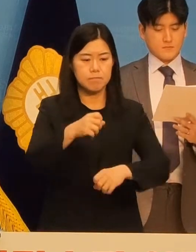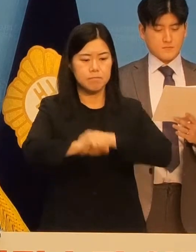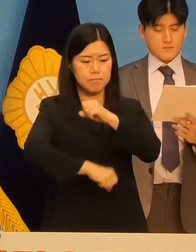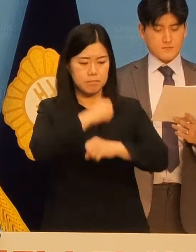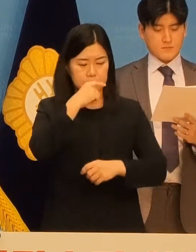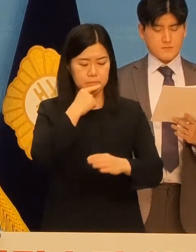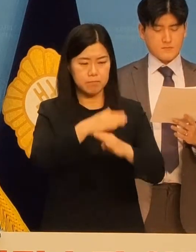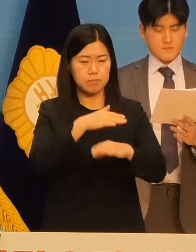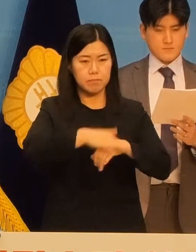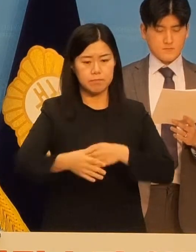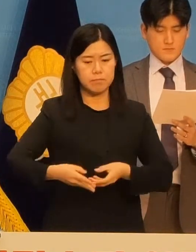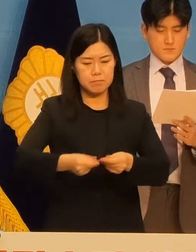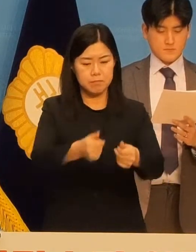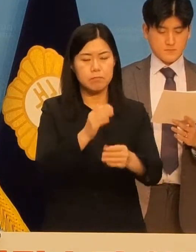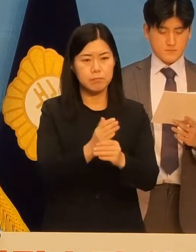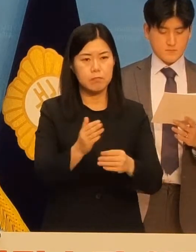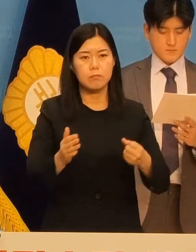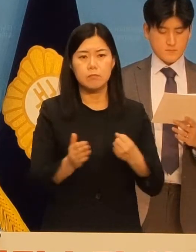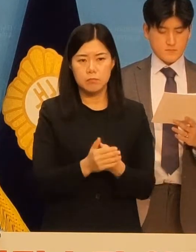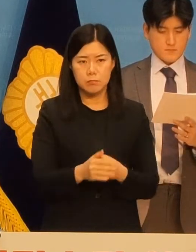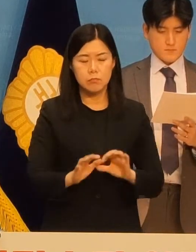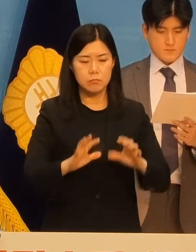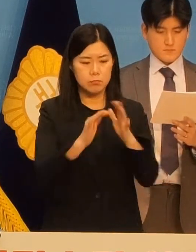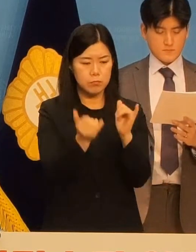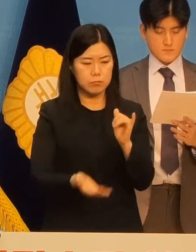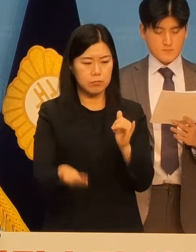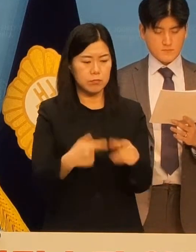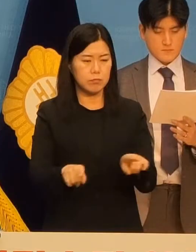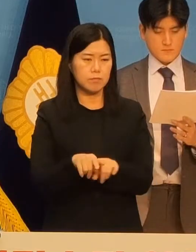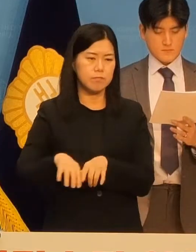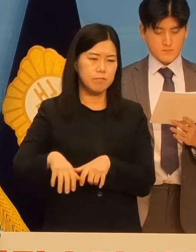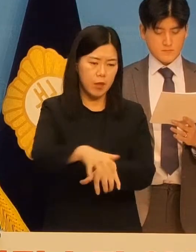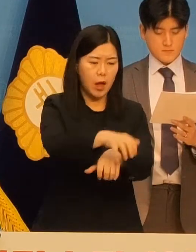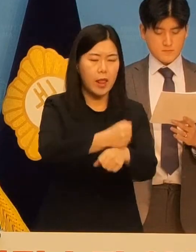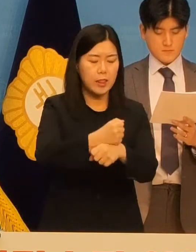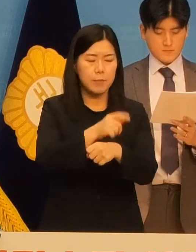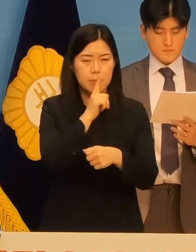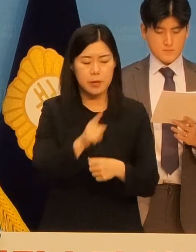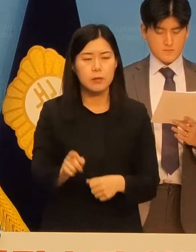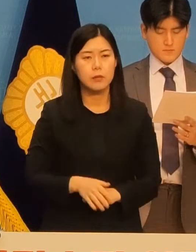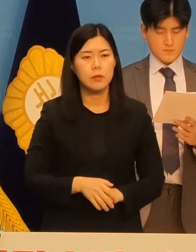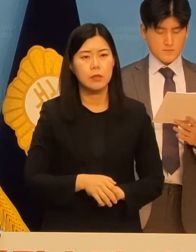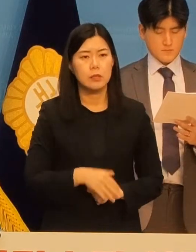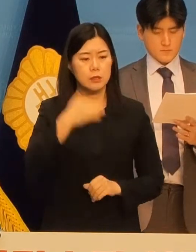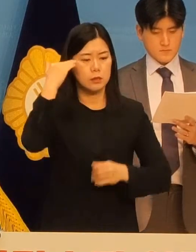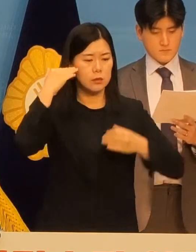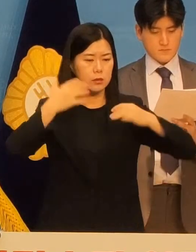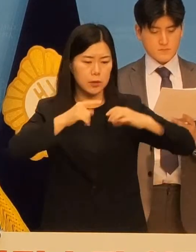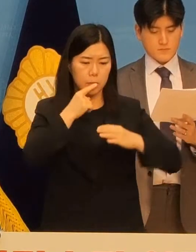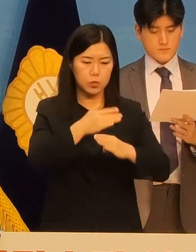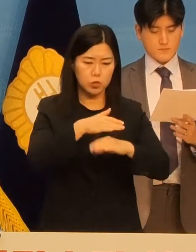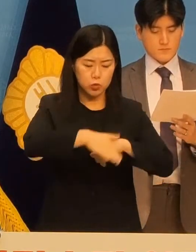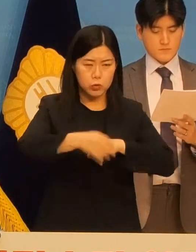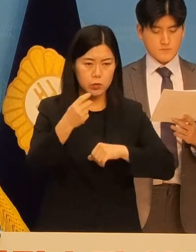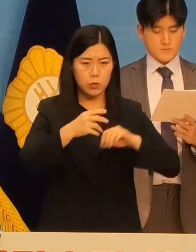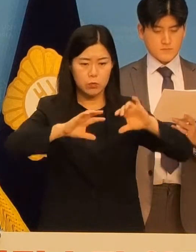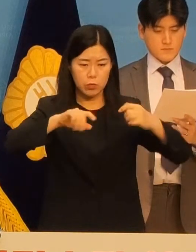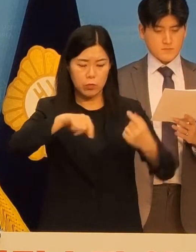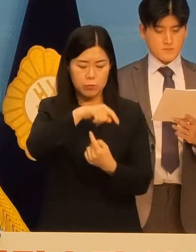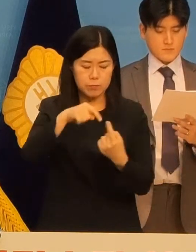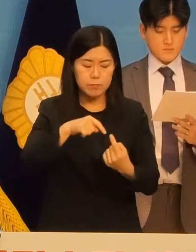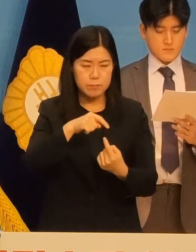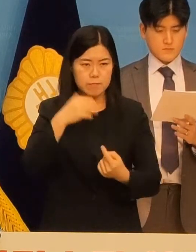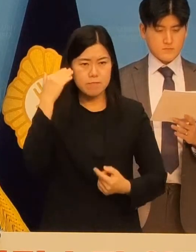자유민주주의를 짓밟고 있어 국민과 함께 막아야 한다고 주장하면서 대한민국 민주주의와 헌정질서를